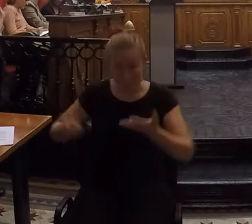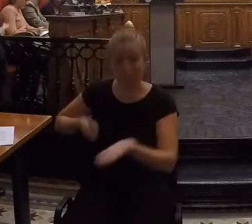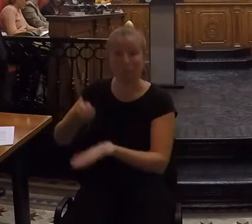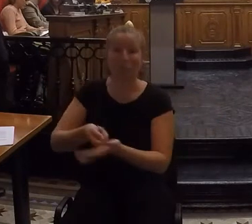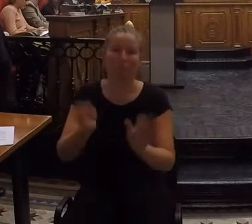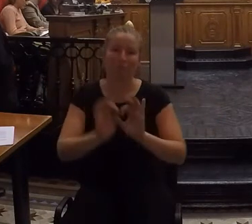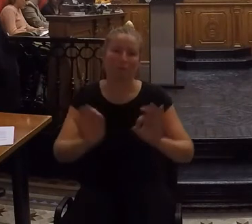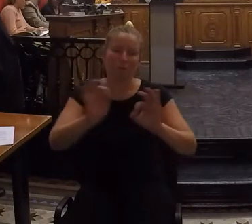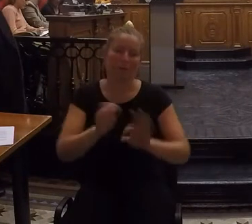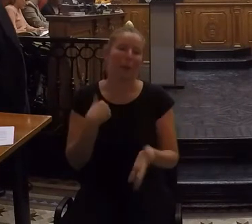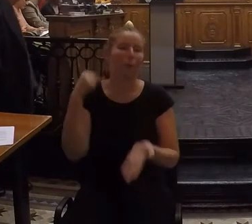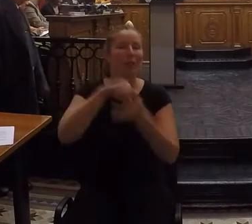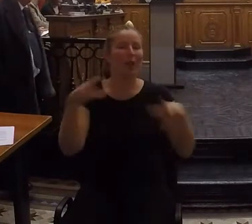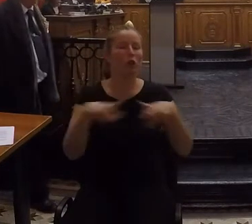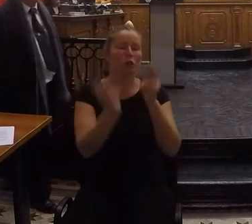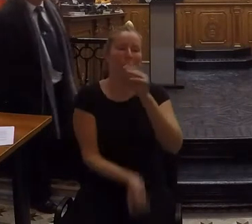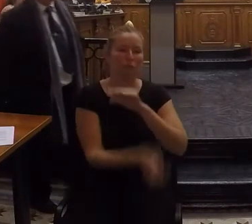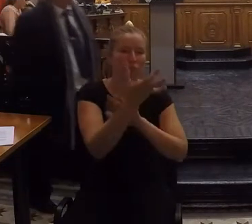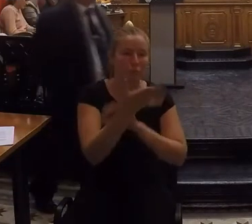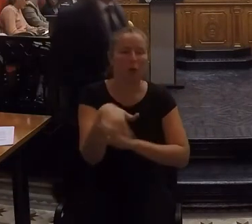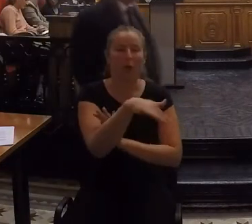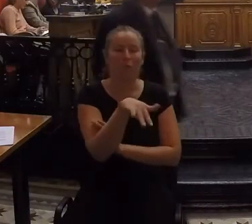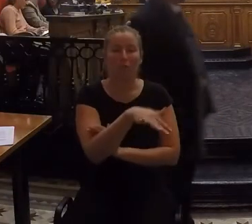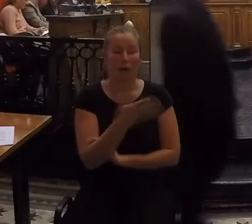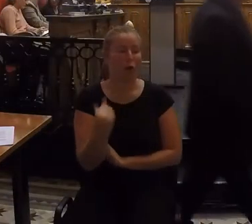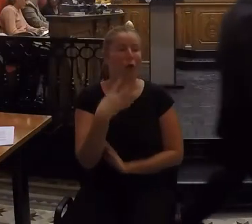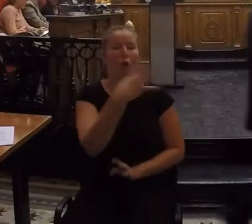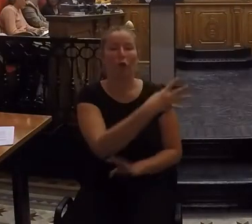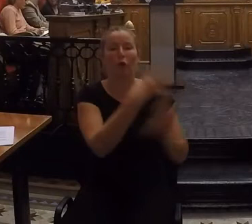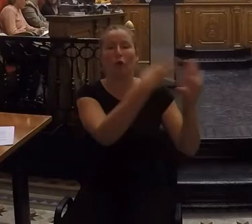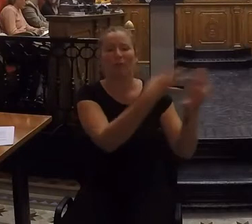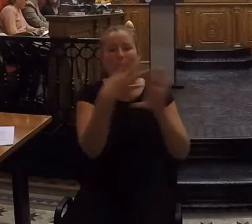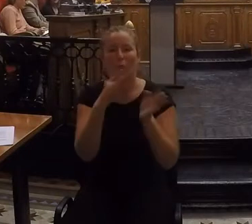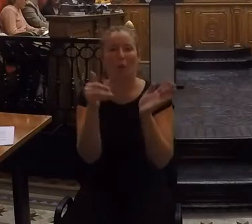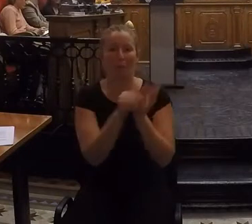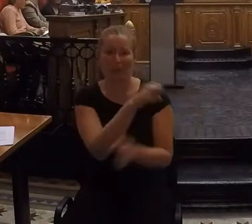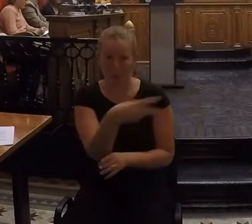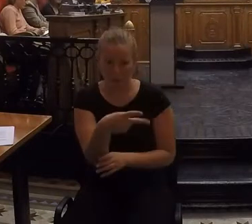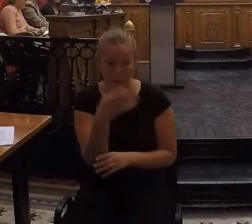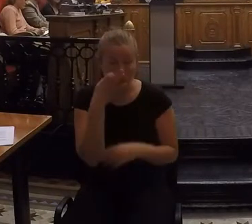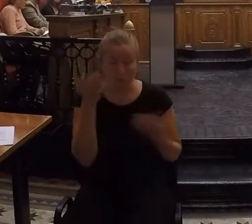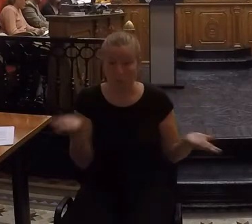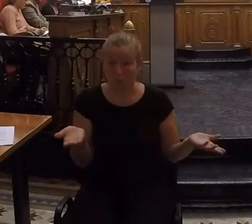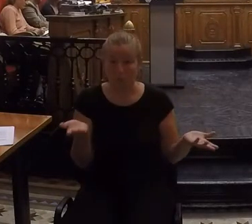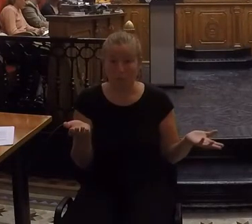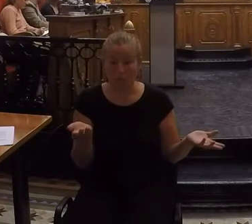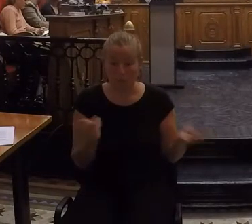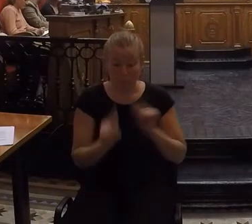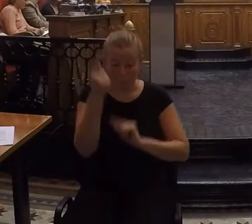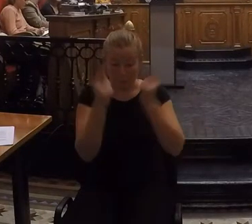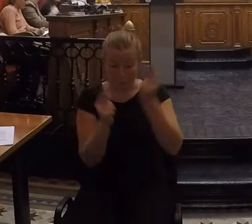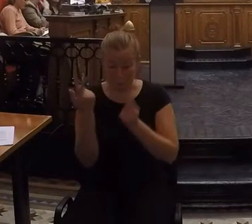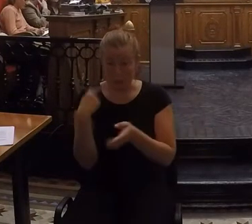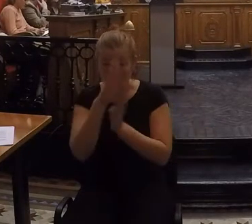centro social en un barrio de alta vulnerabilidad, 99.000 euros. Importe consignado en los presupuestos 2017, 0 euros.